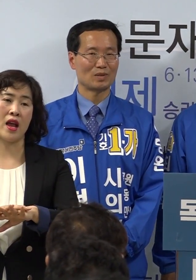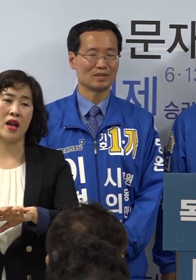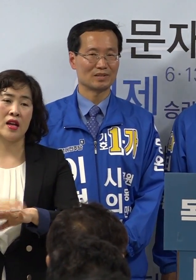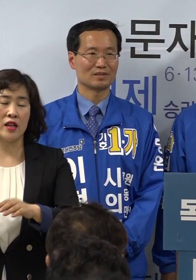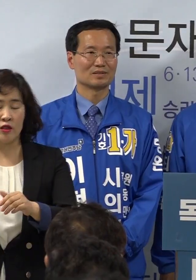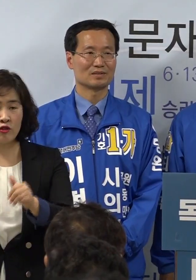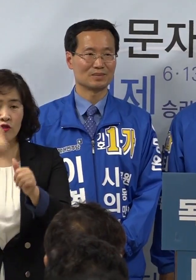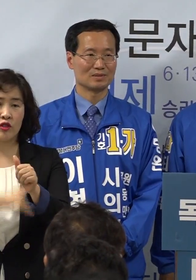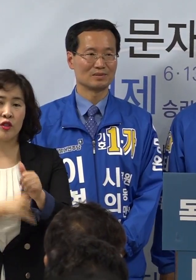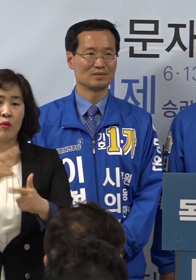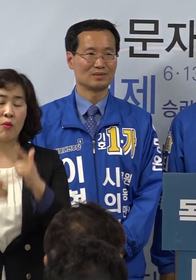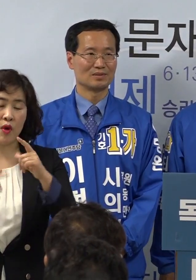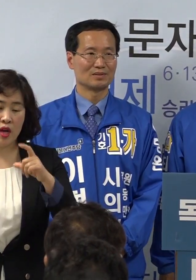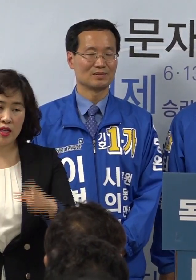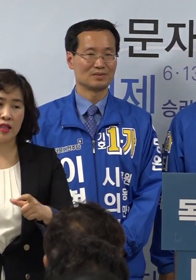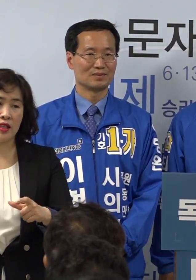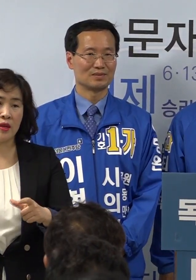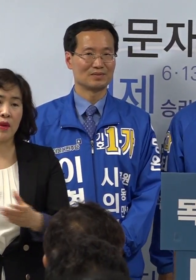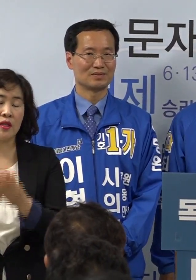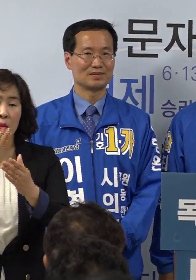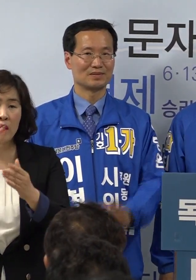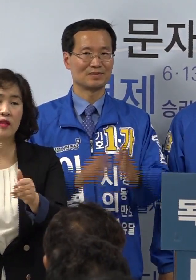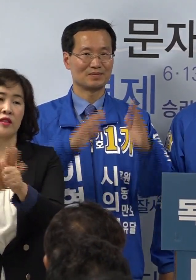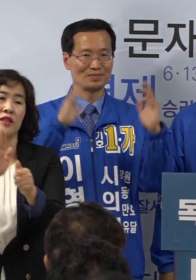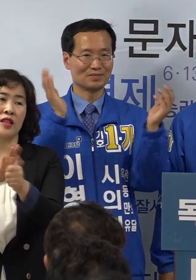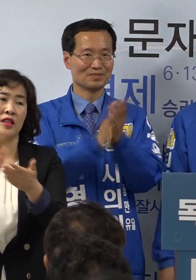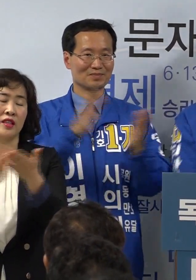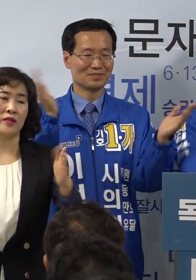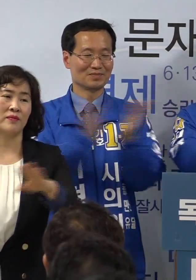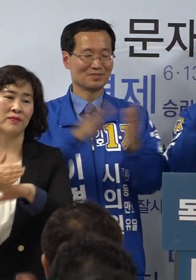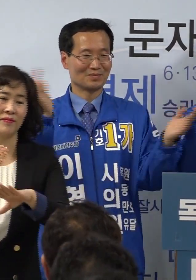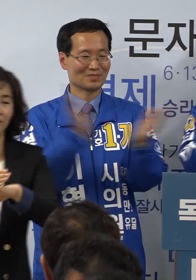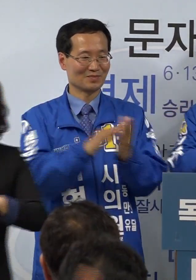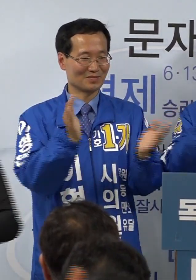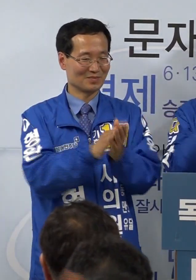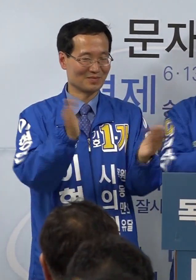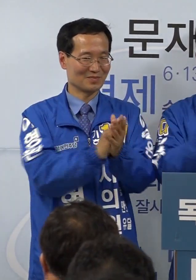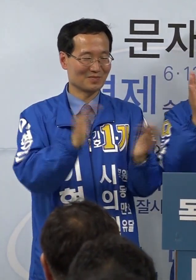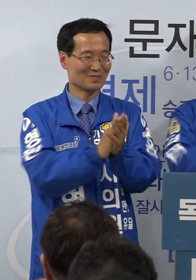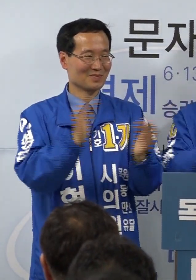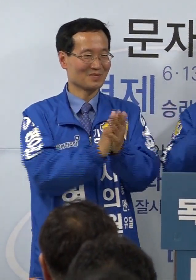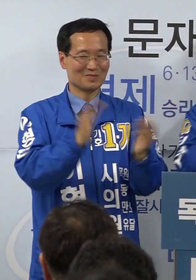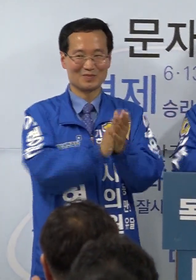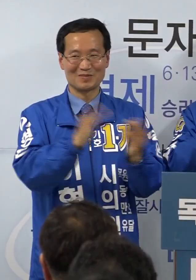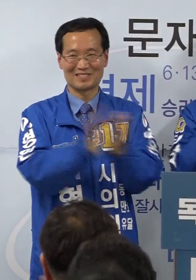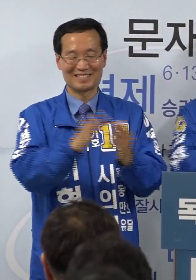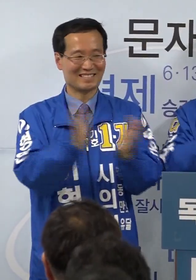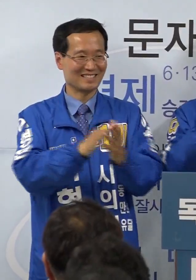목포가 위치할 수 있도록 적극 뒷받침하겠습니다. 감사합니다.